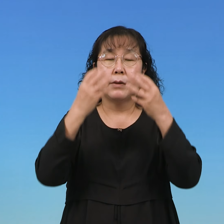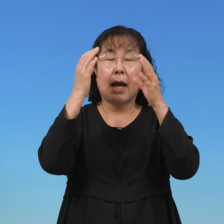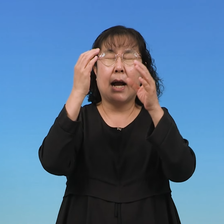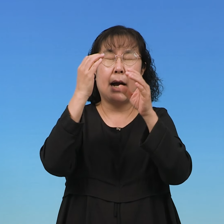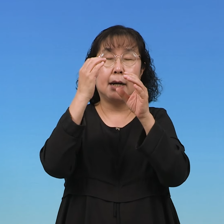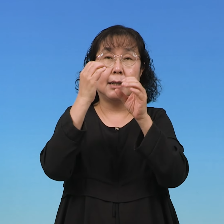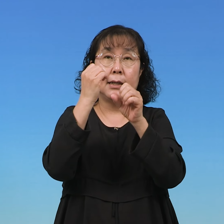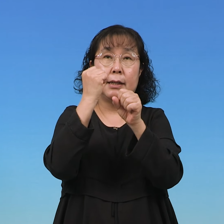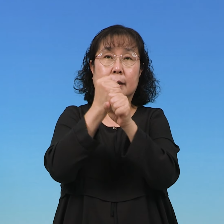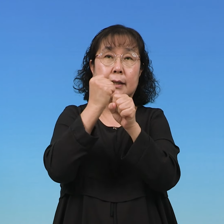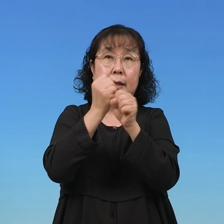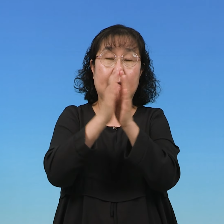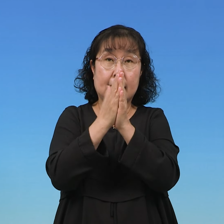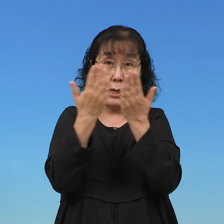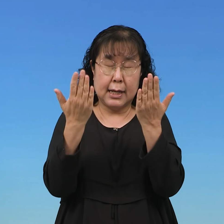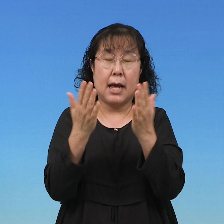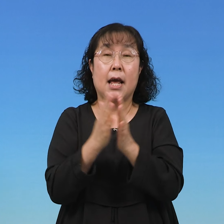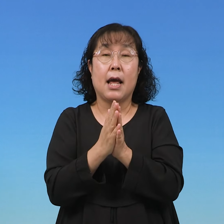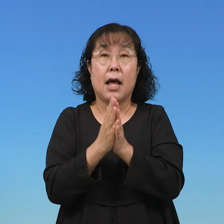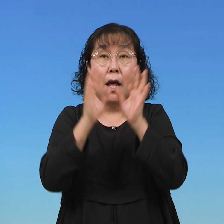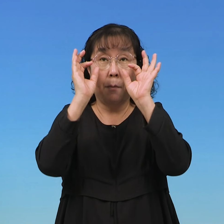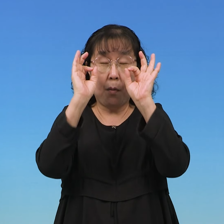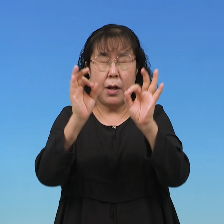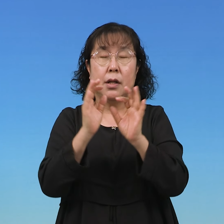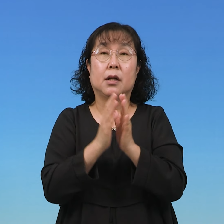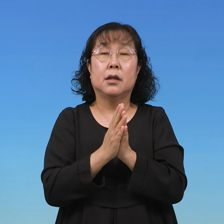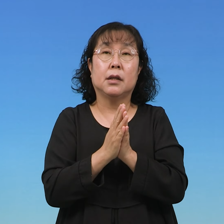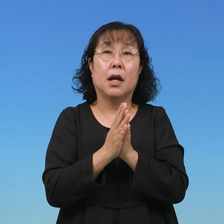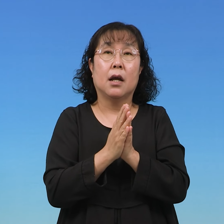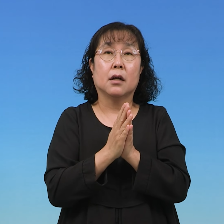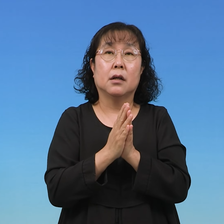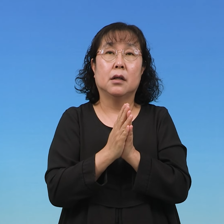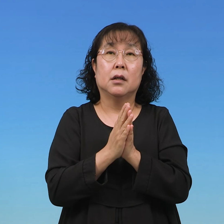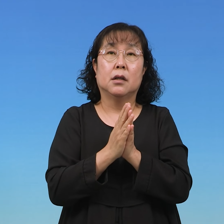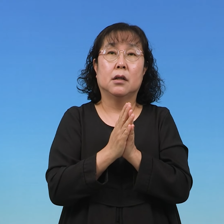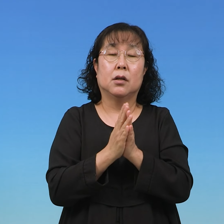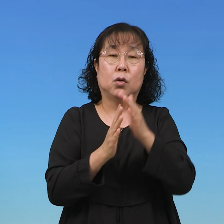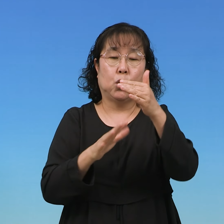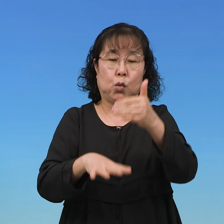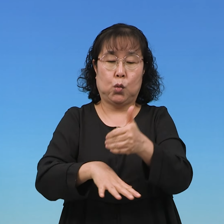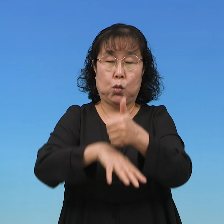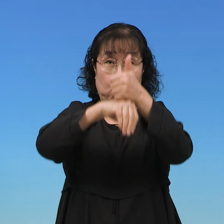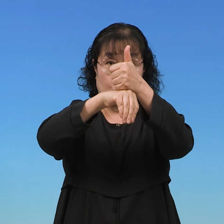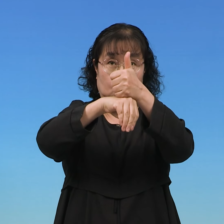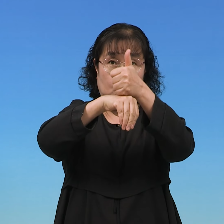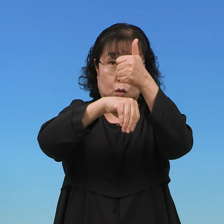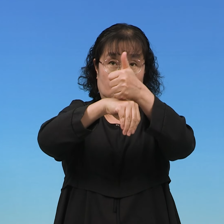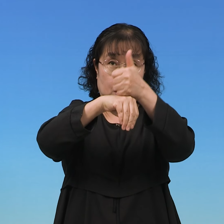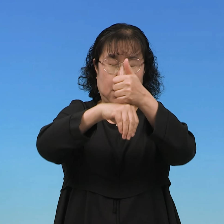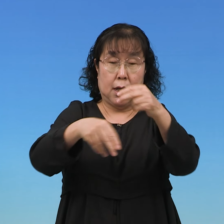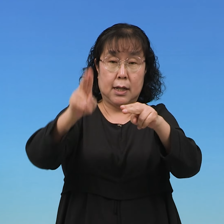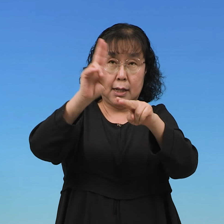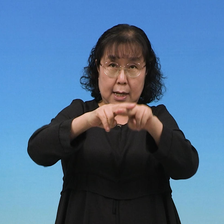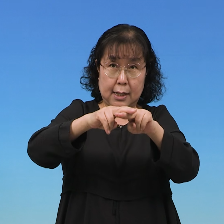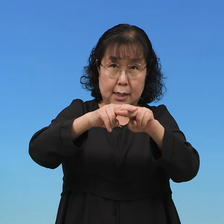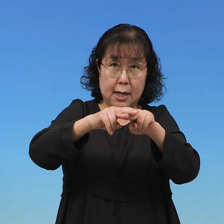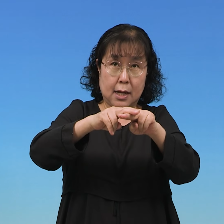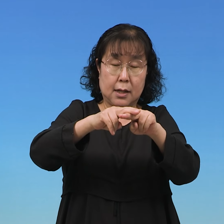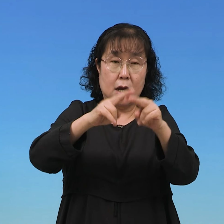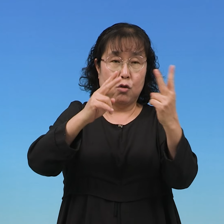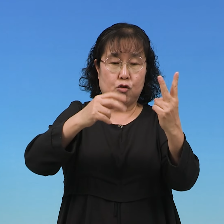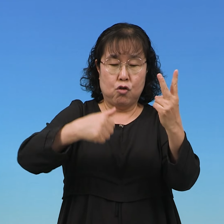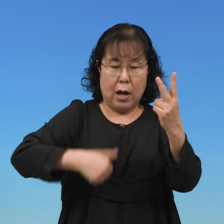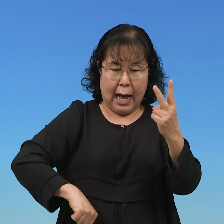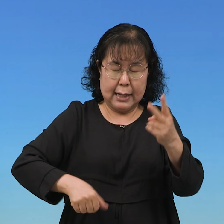창세기 41장에서 이제 그가 총리 대신에 자리에 오르고 두 아들을 이제 낳고 이름을 정하는 이